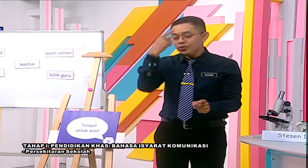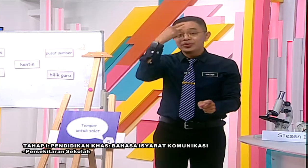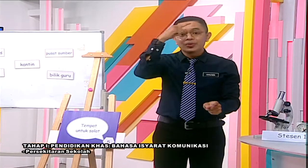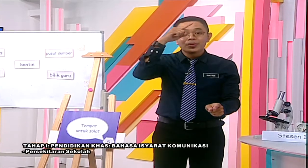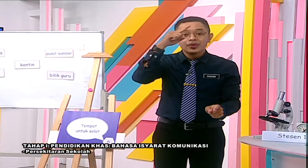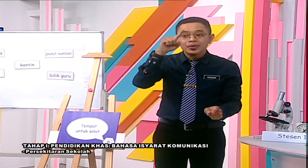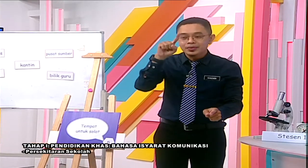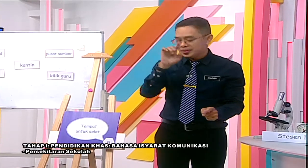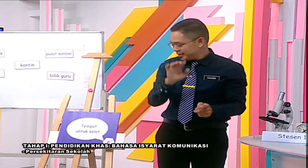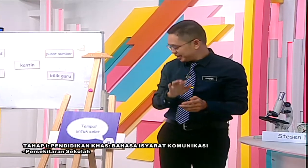Untuk